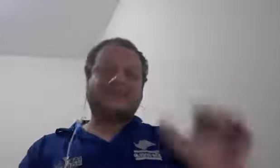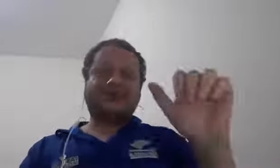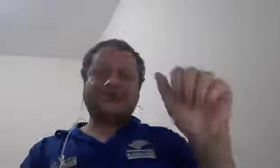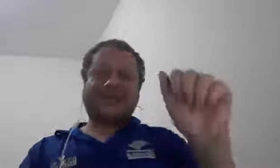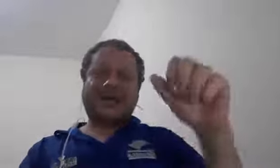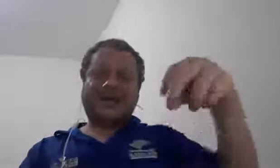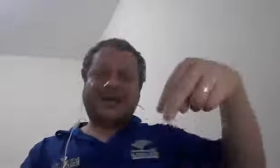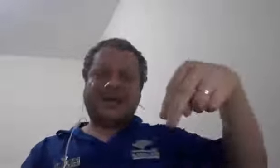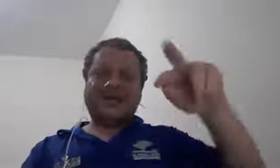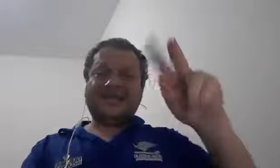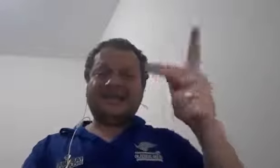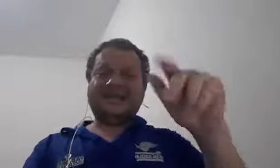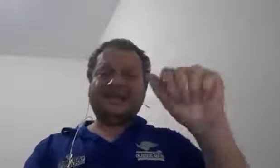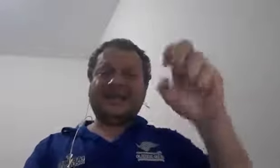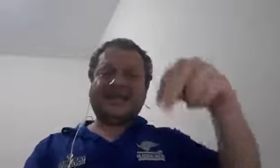Sinal de